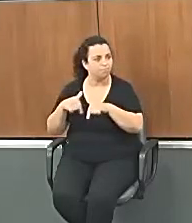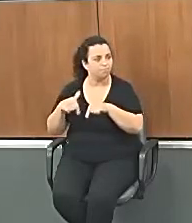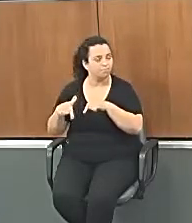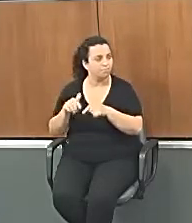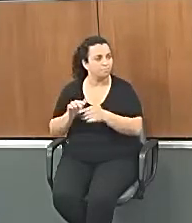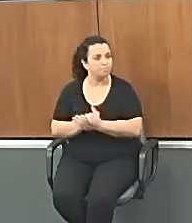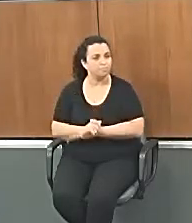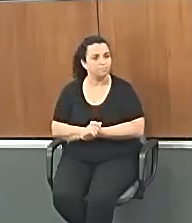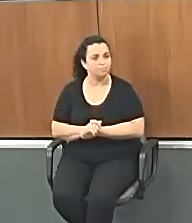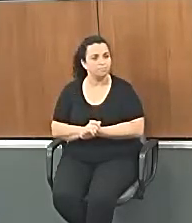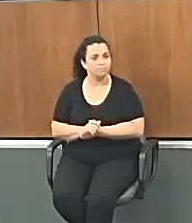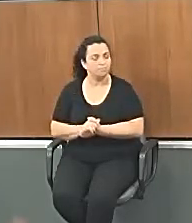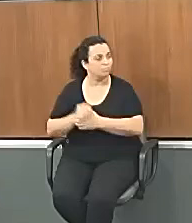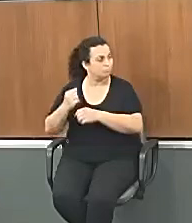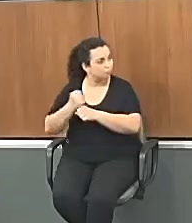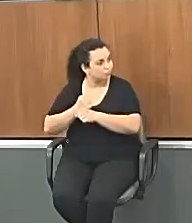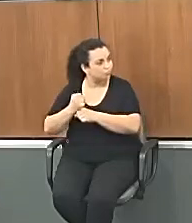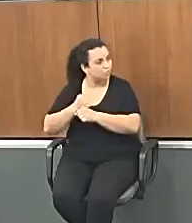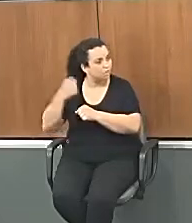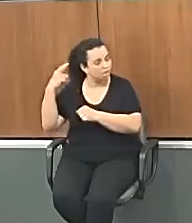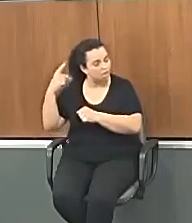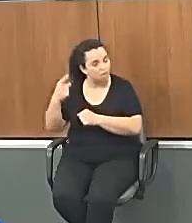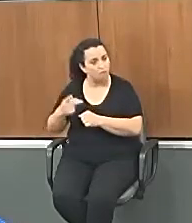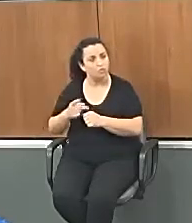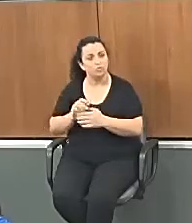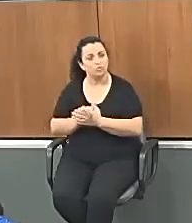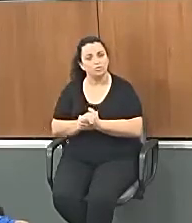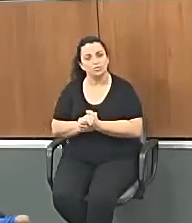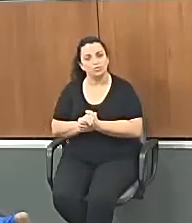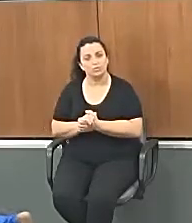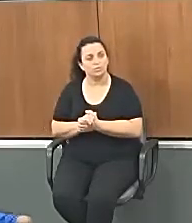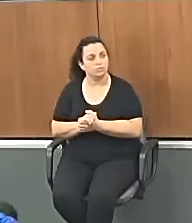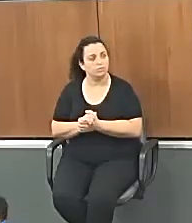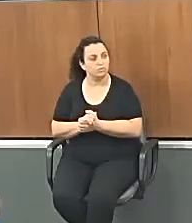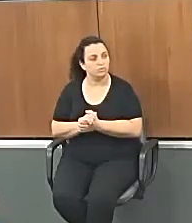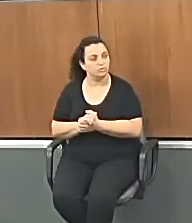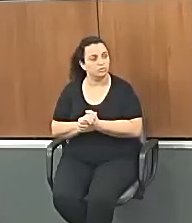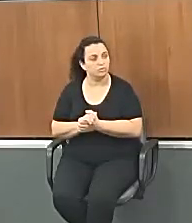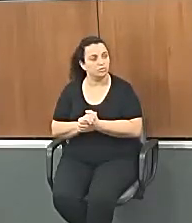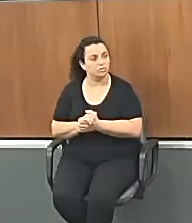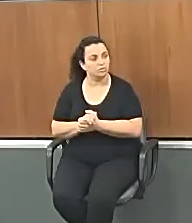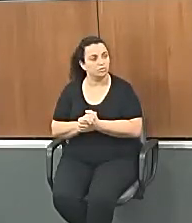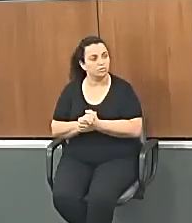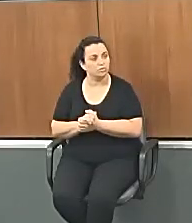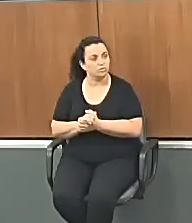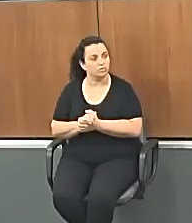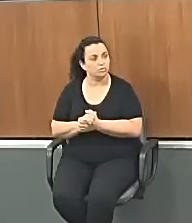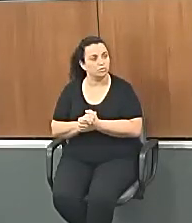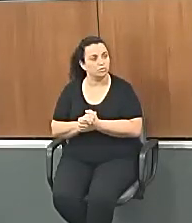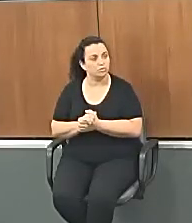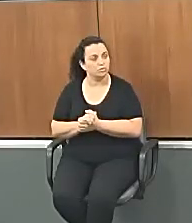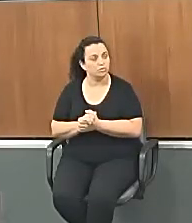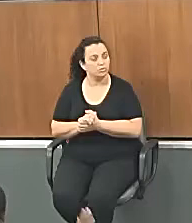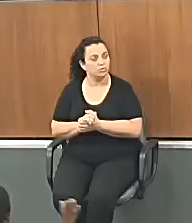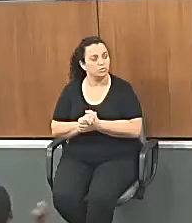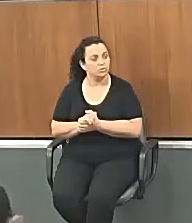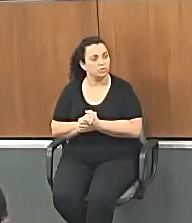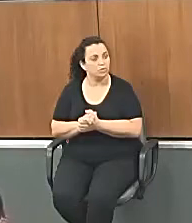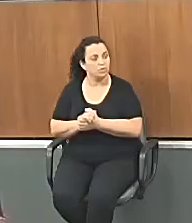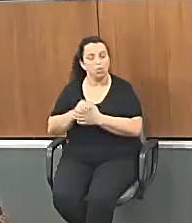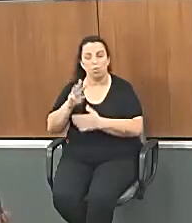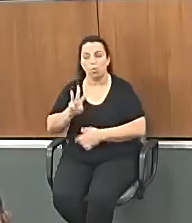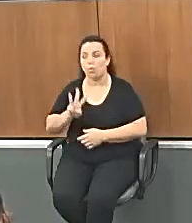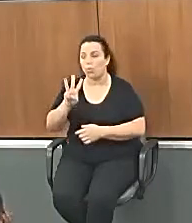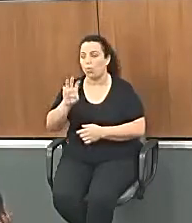de muitos anos que é só a qualificação é lento procurando aqui só um minuto que é o